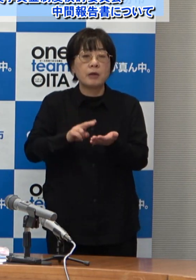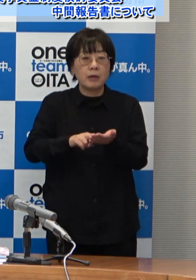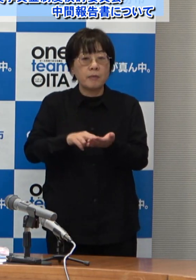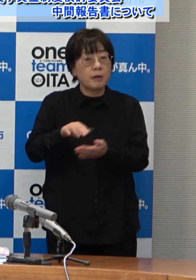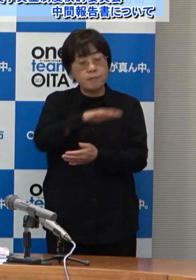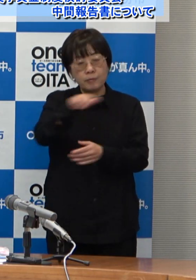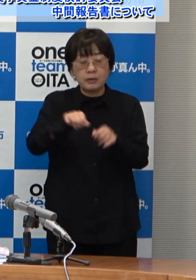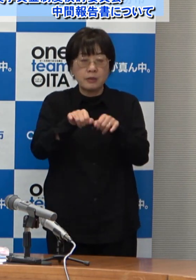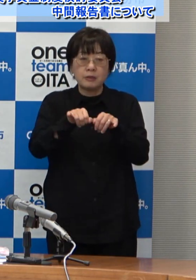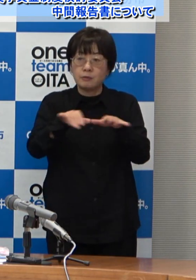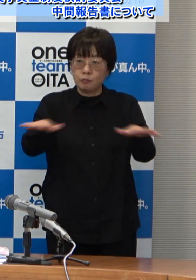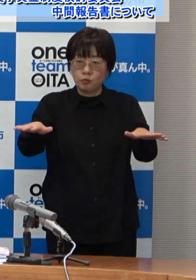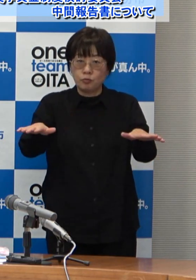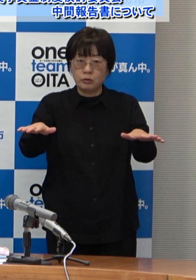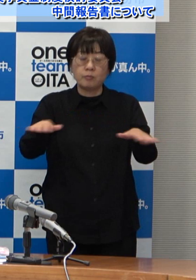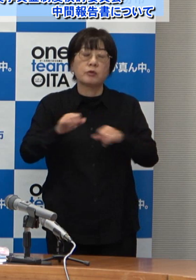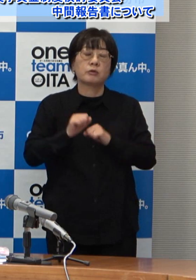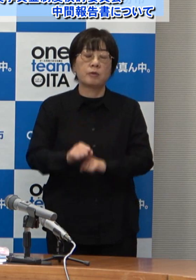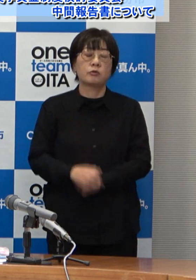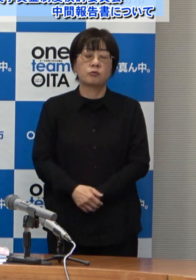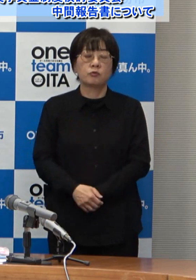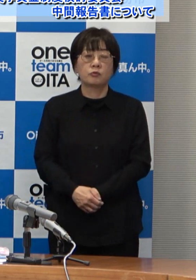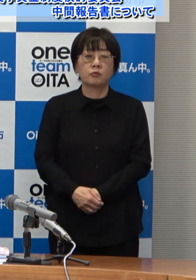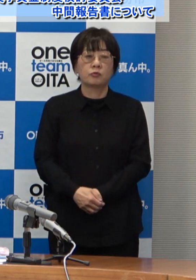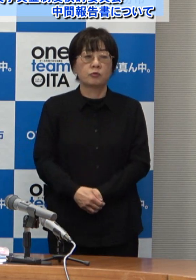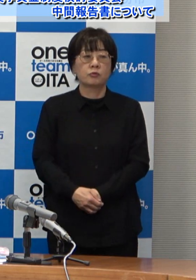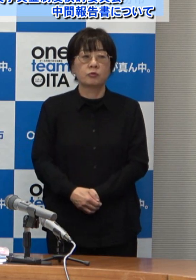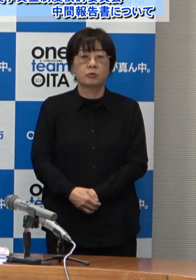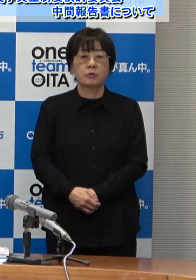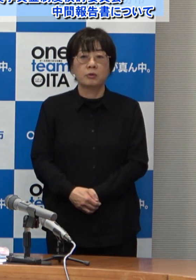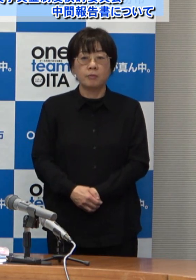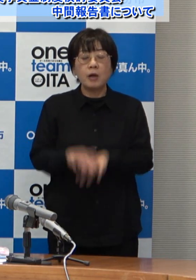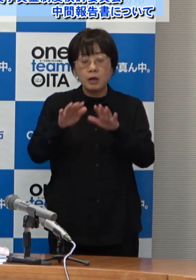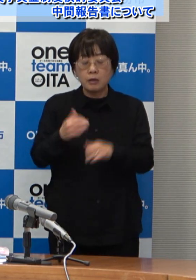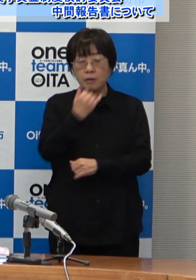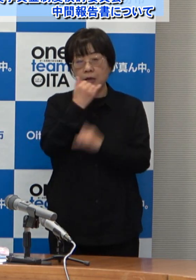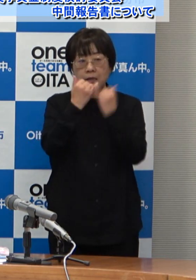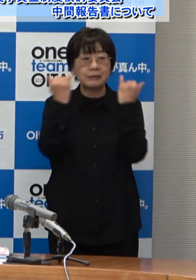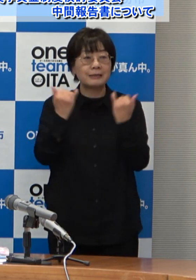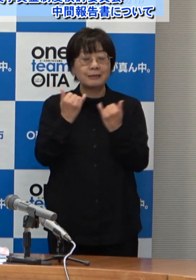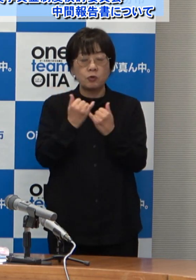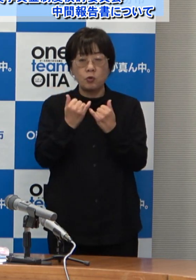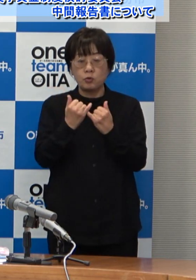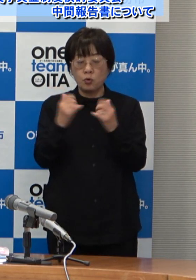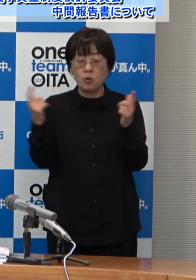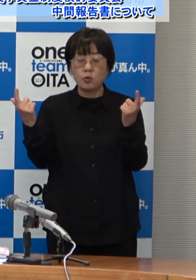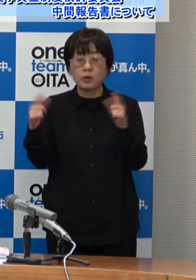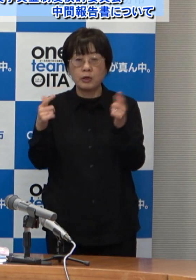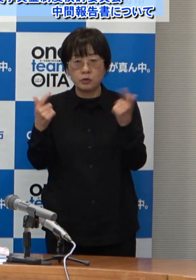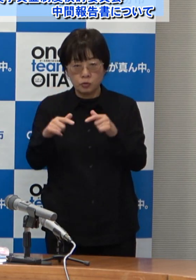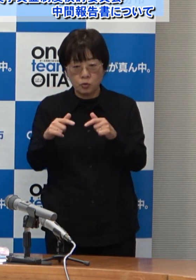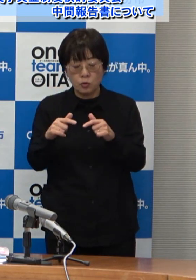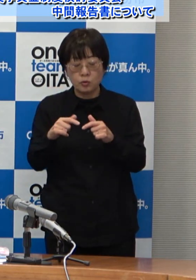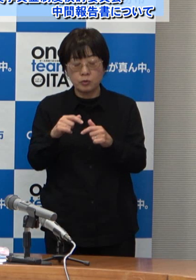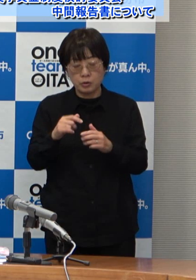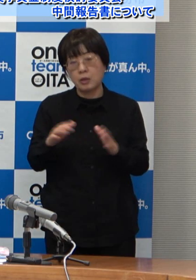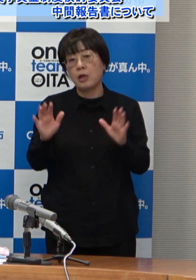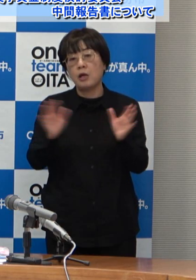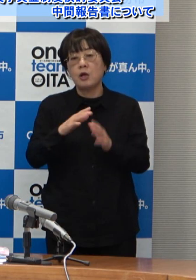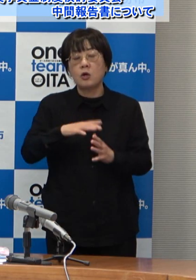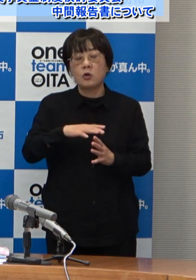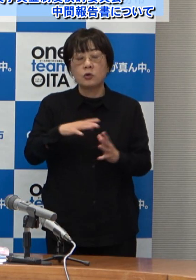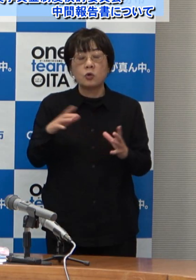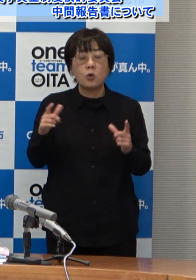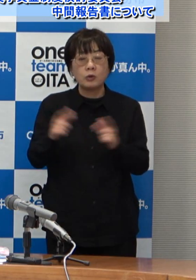まいりますま人口減少少子高齢化が住む中将来地域を